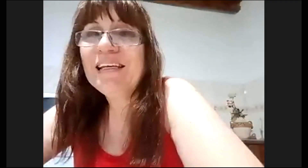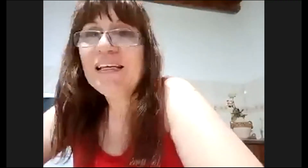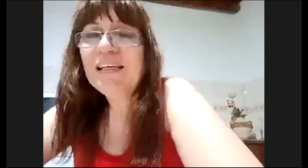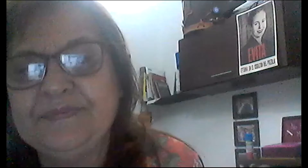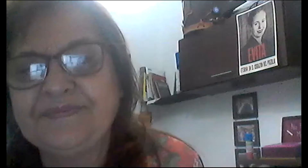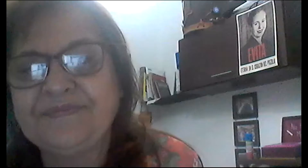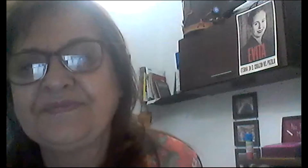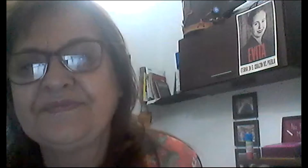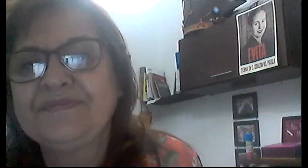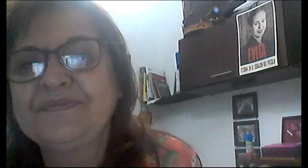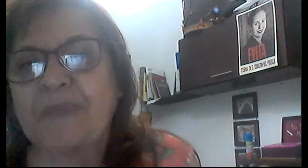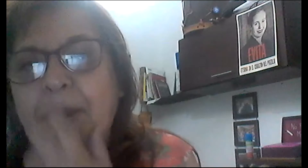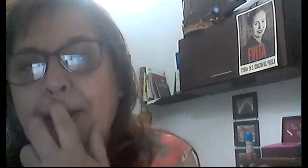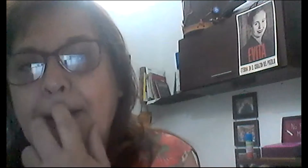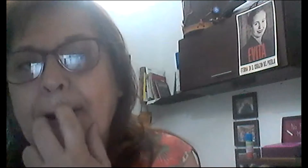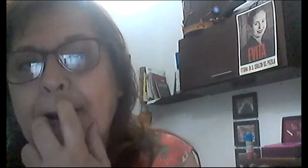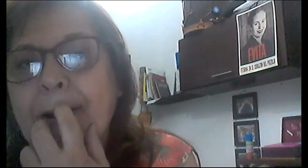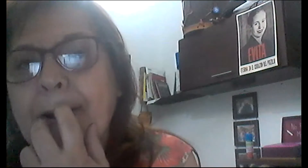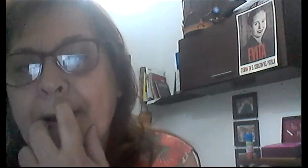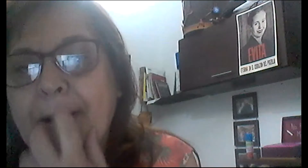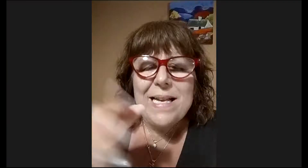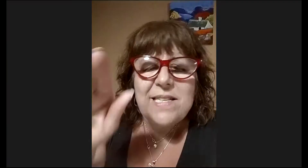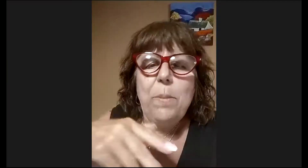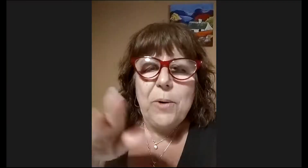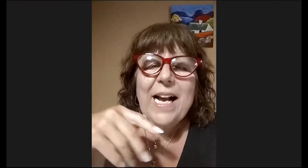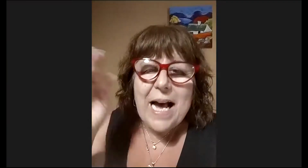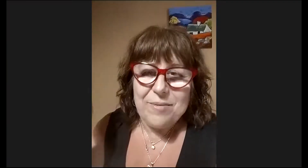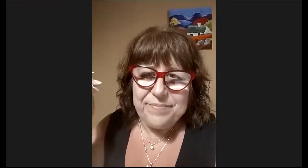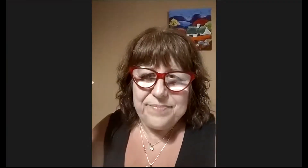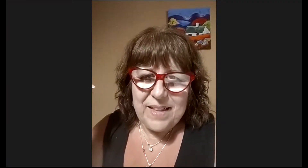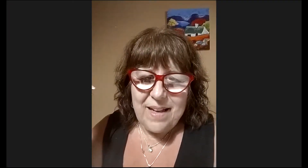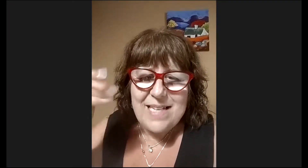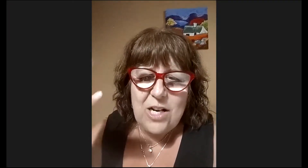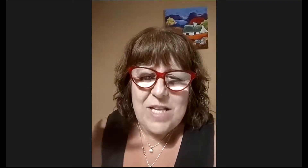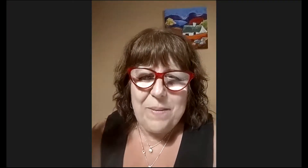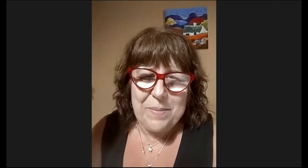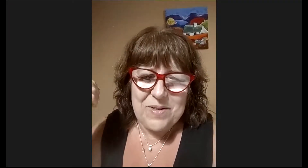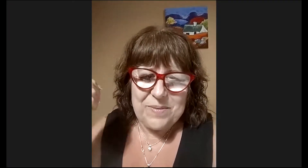Cada una que se entere de algo, de un curso o algo, páselo por acá. Dale, seguro. Dale.